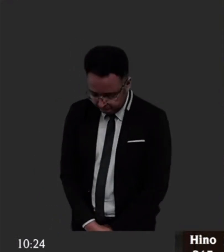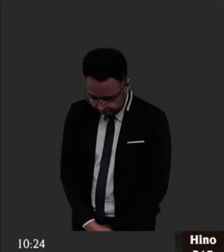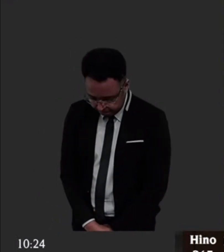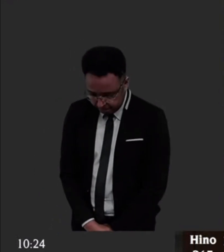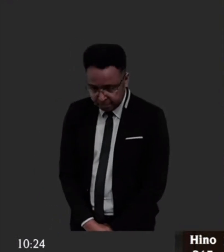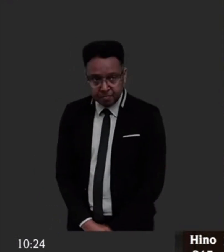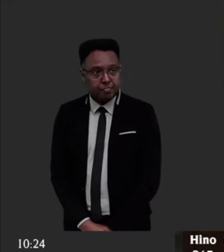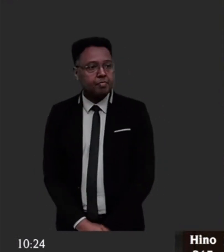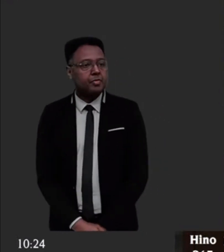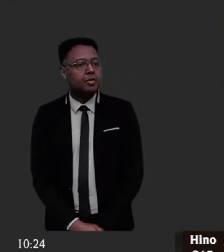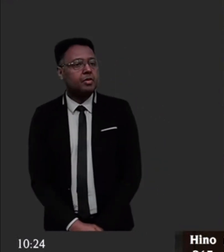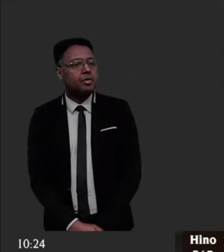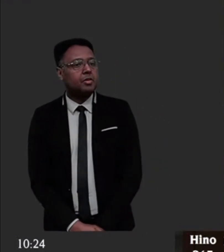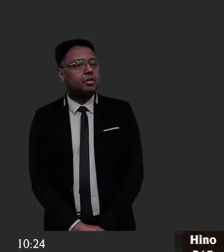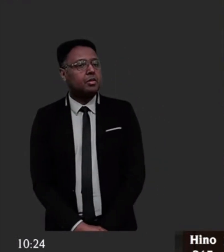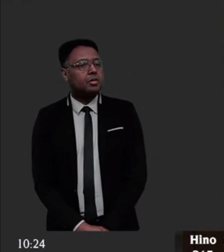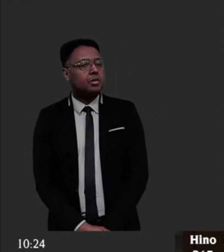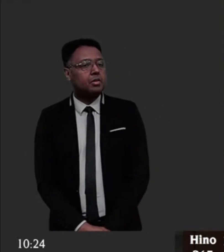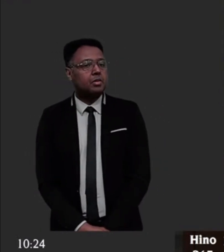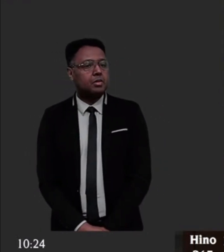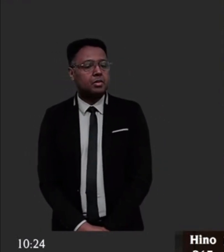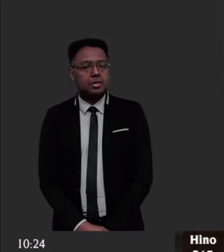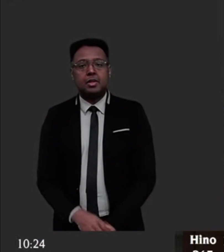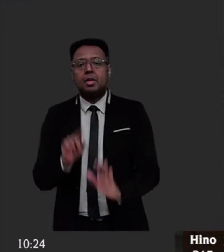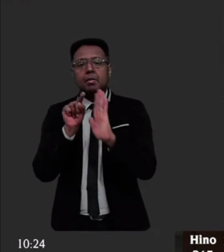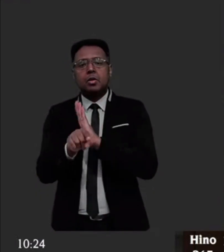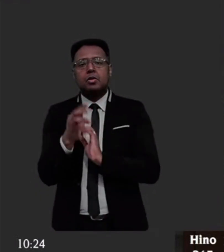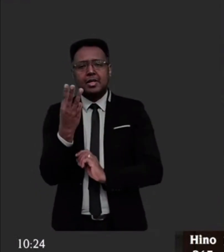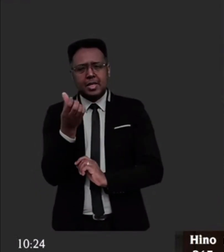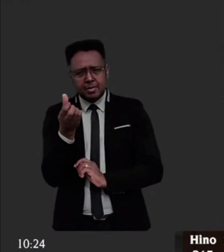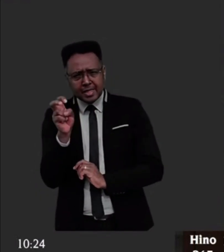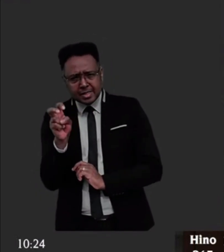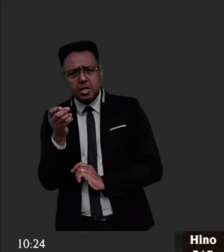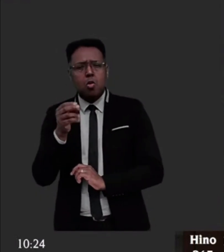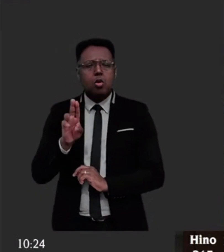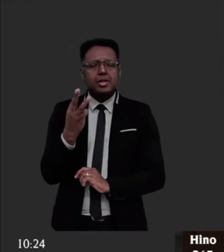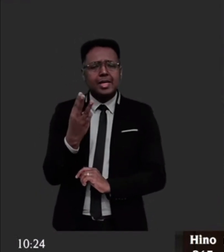É 375 ou 365? 65, é esse mesmo.